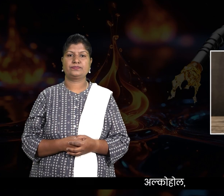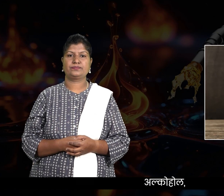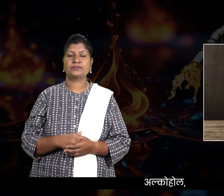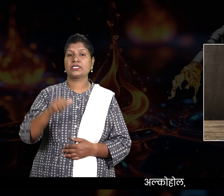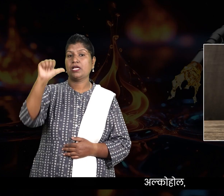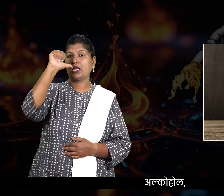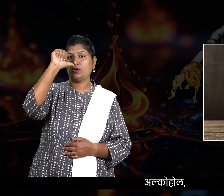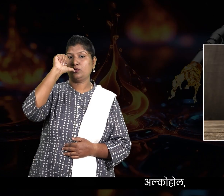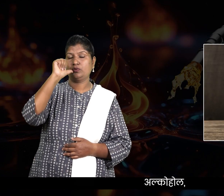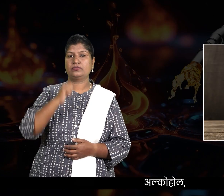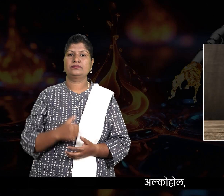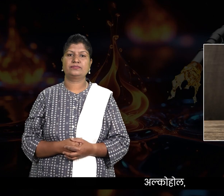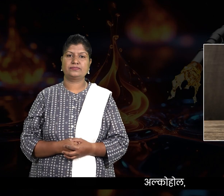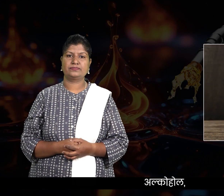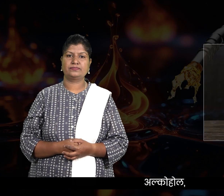अल्कोहोल,